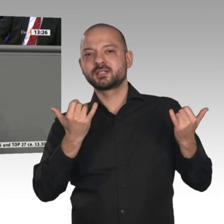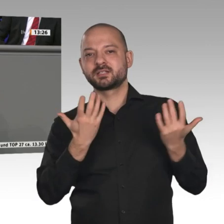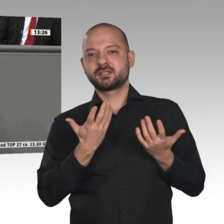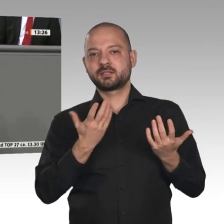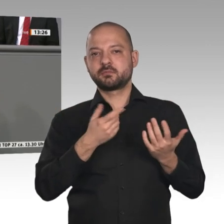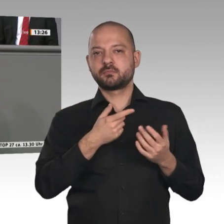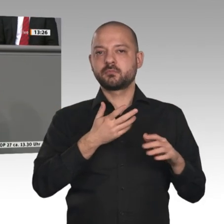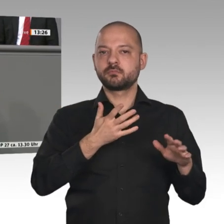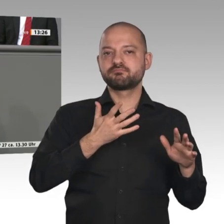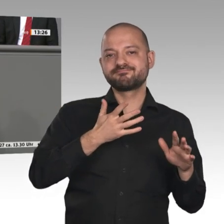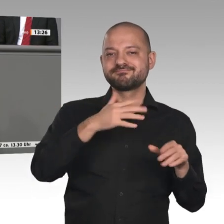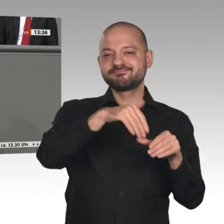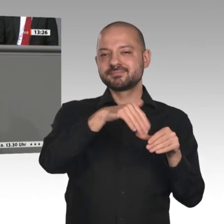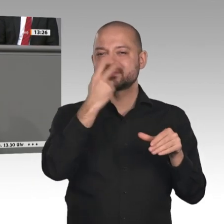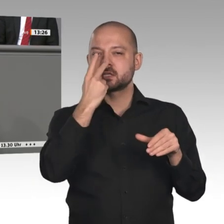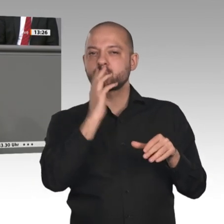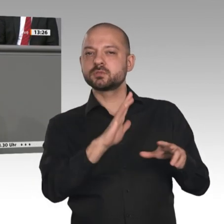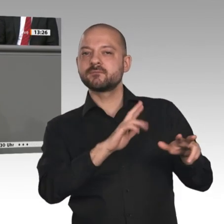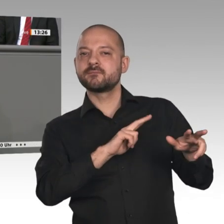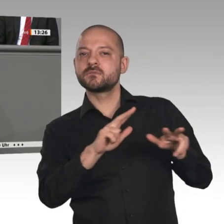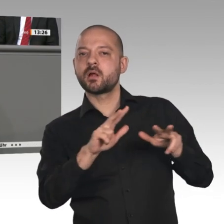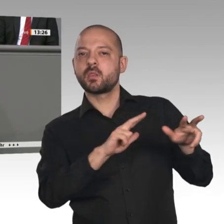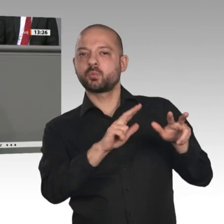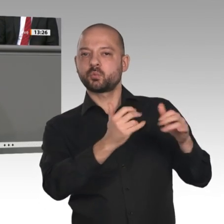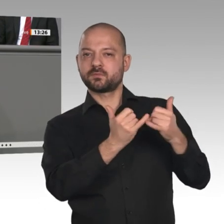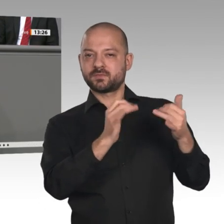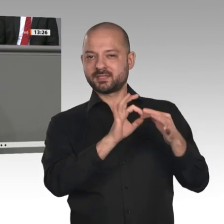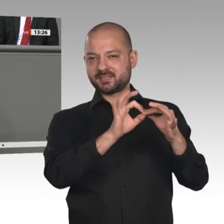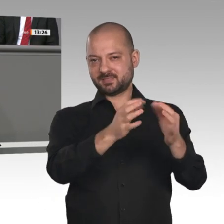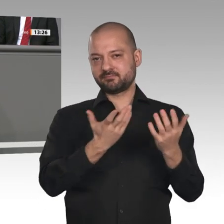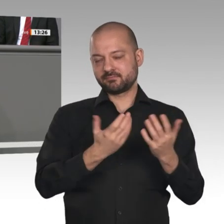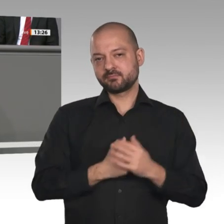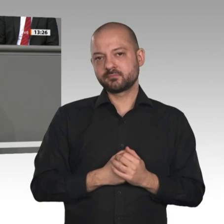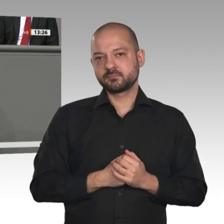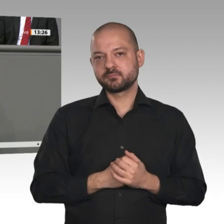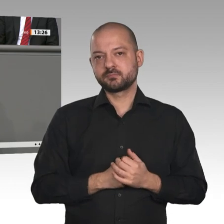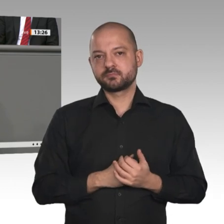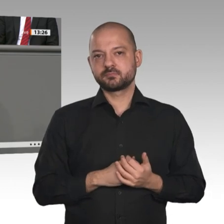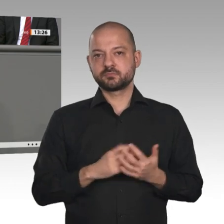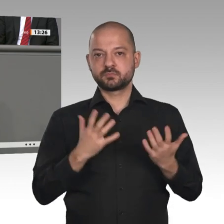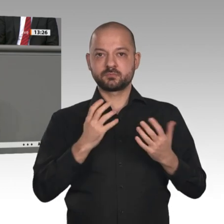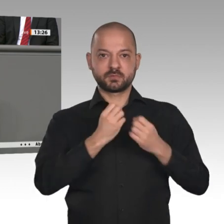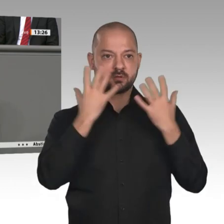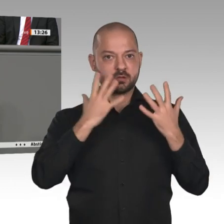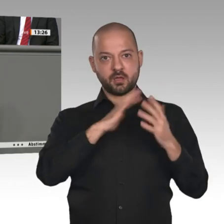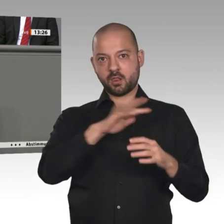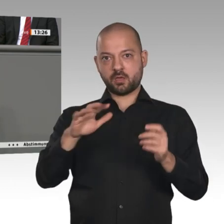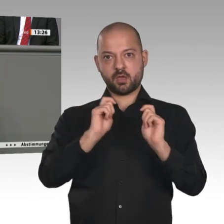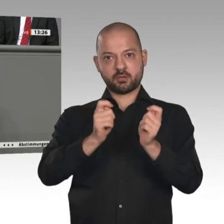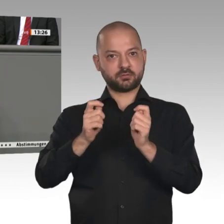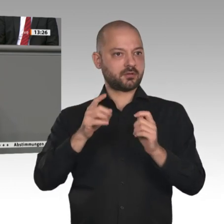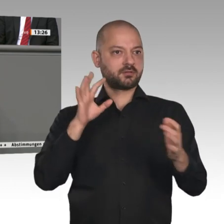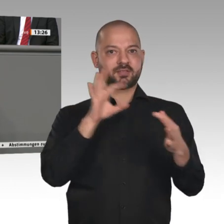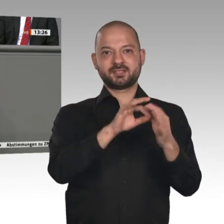haben. Sämtliche von der Opposition vorgelegten Anträge setzen auf Gesetze. Man könnte das als Actus